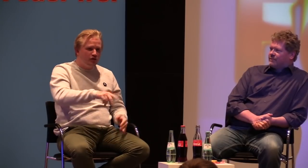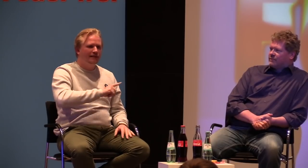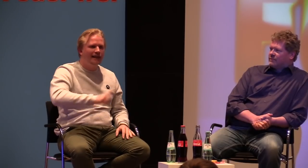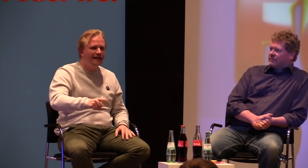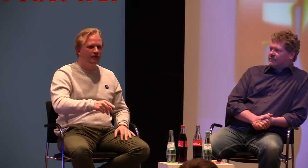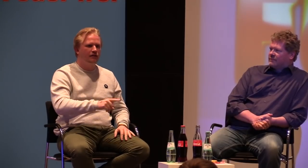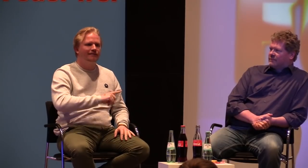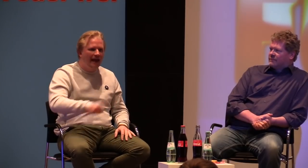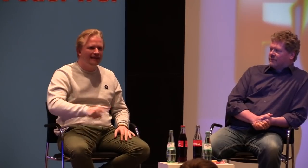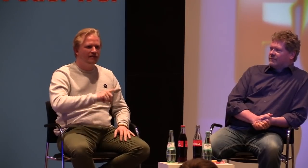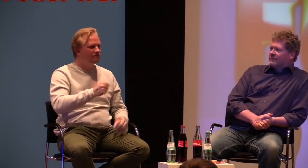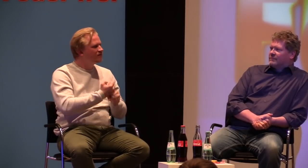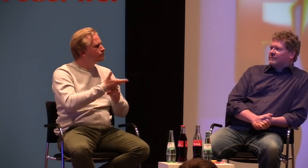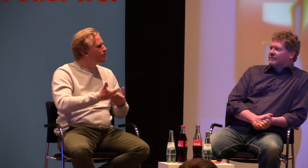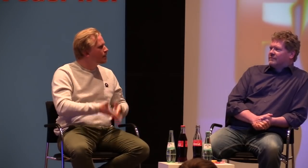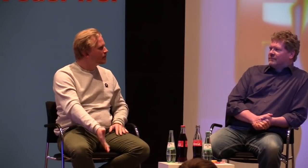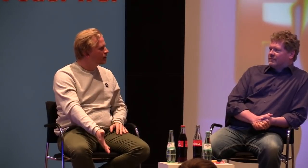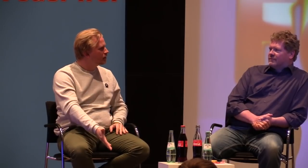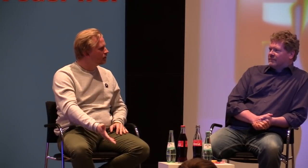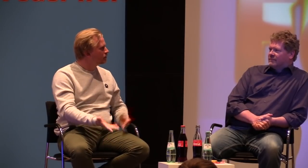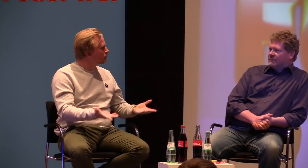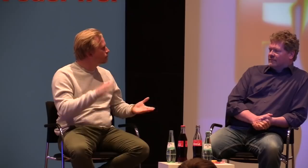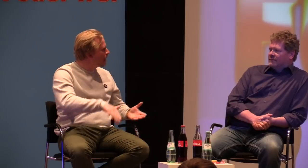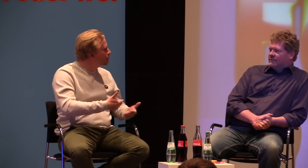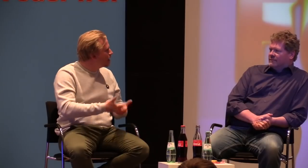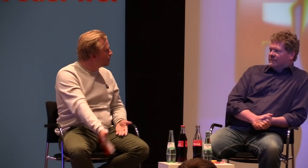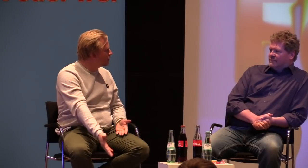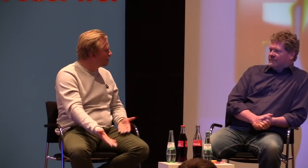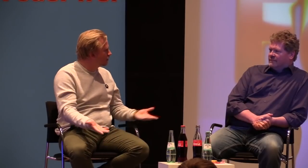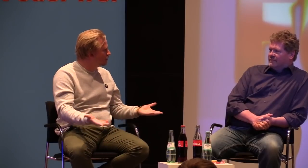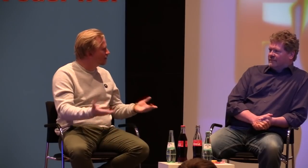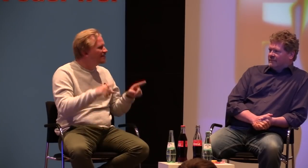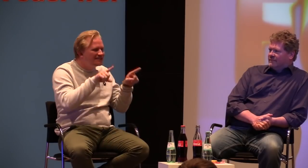irgendwann hinzukriegen mit dem Laufen. Und wenn man sich jetzt vorstellt, dass die Eltern immer wieder sagen zu den Kindern, nein,